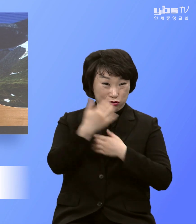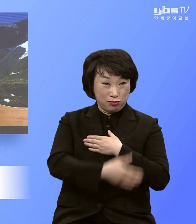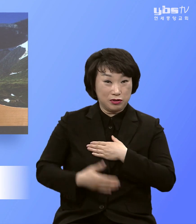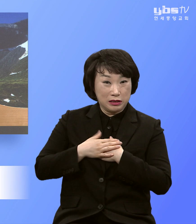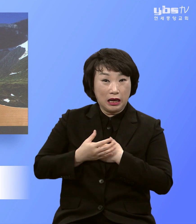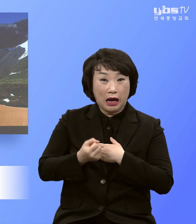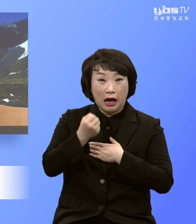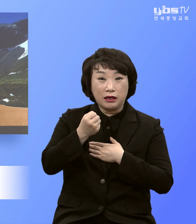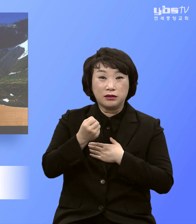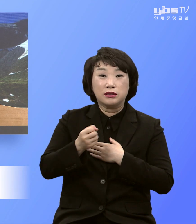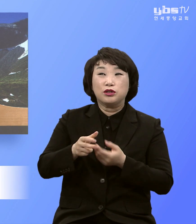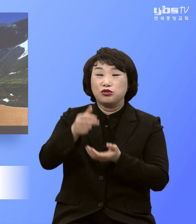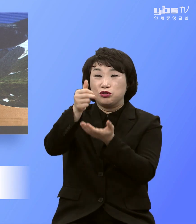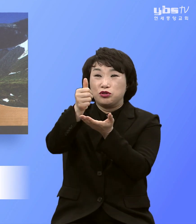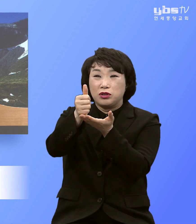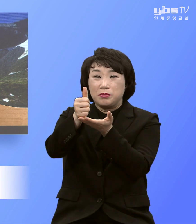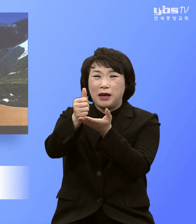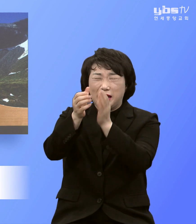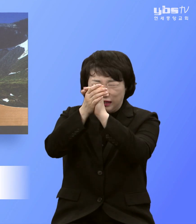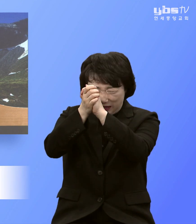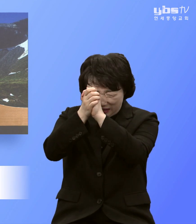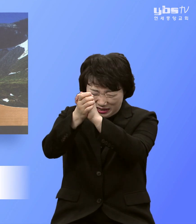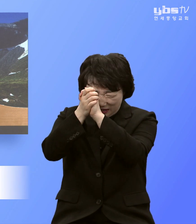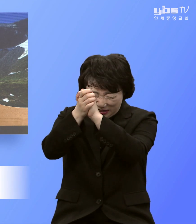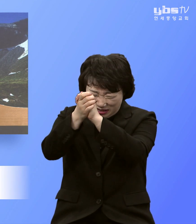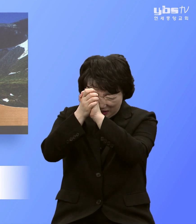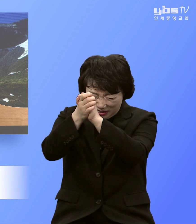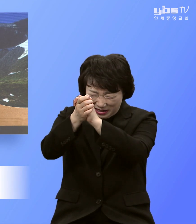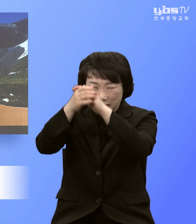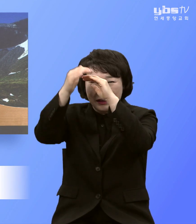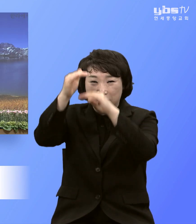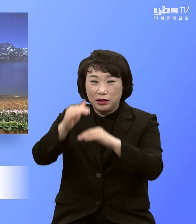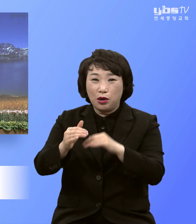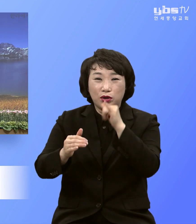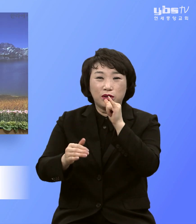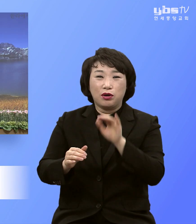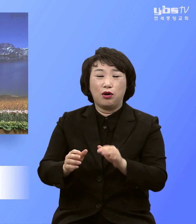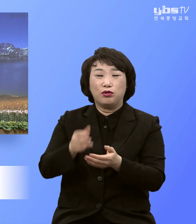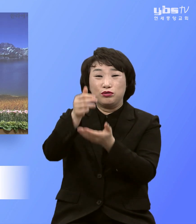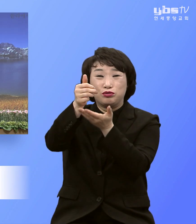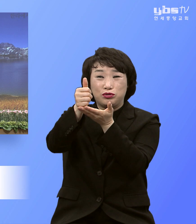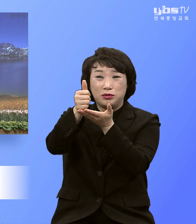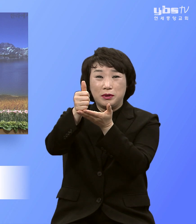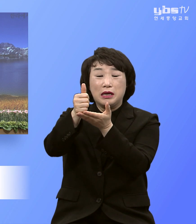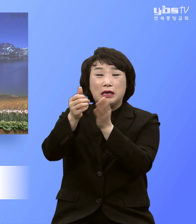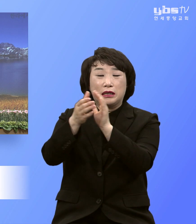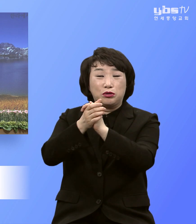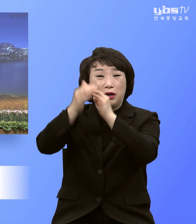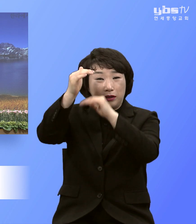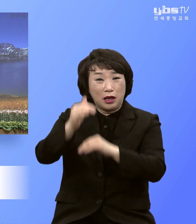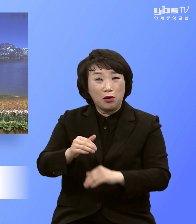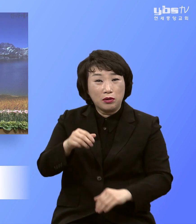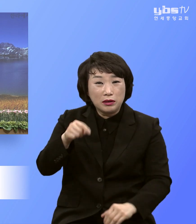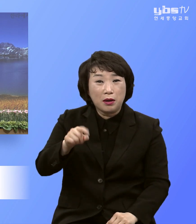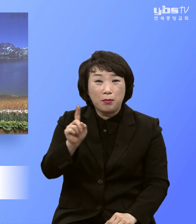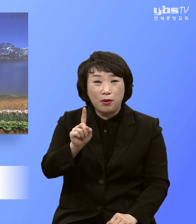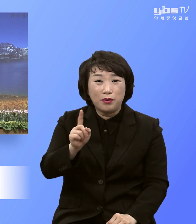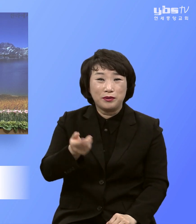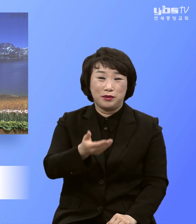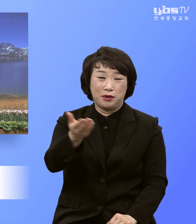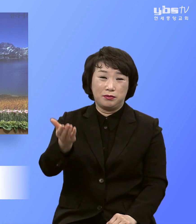육신을 입은 주님의 처절한 것도 주님의 기도의 내용이